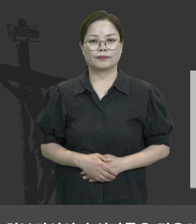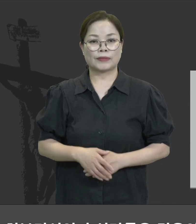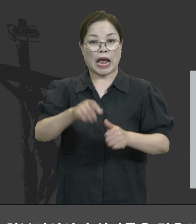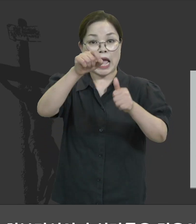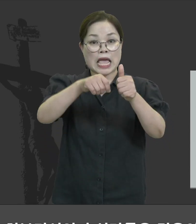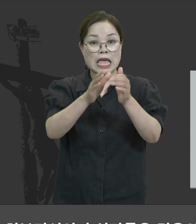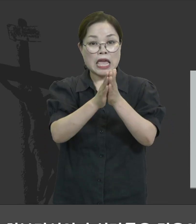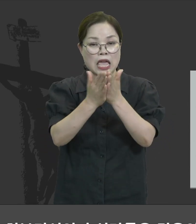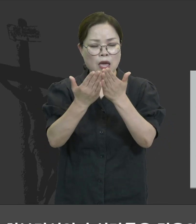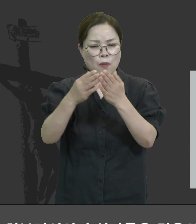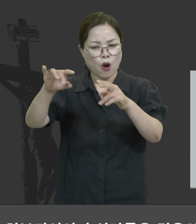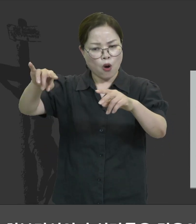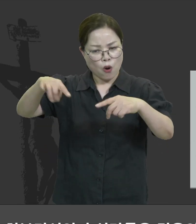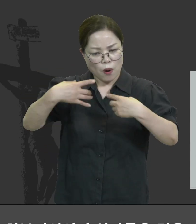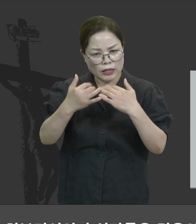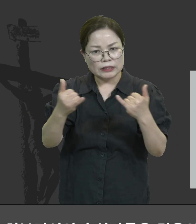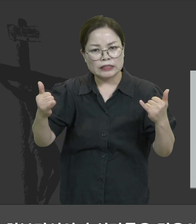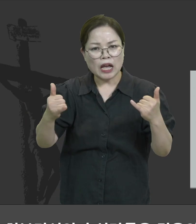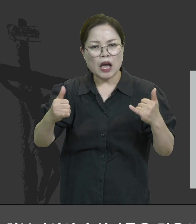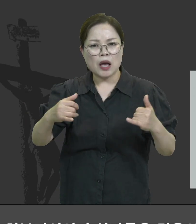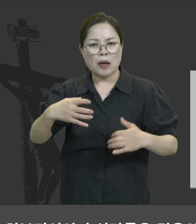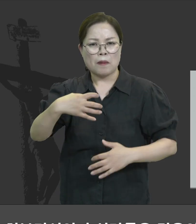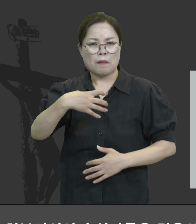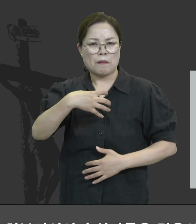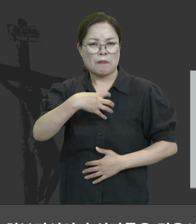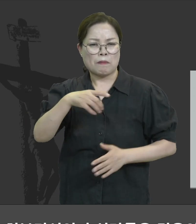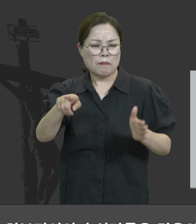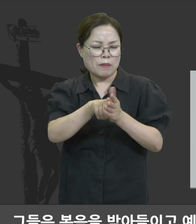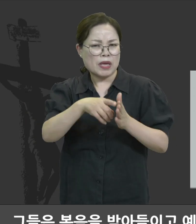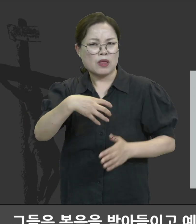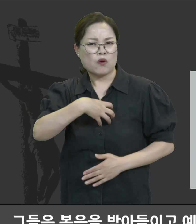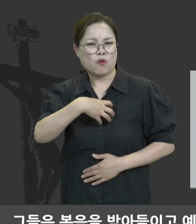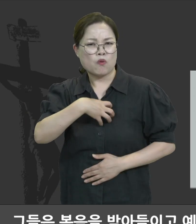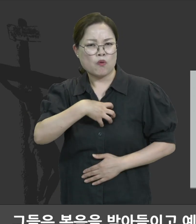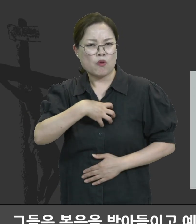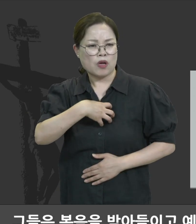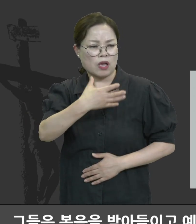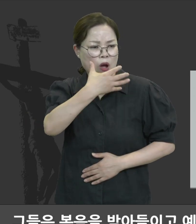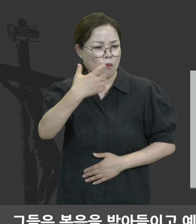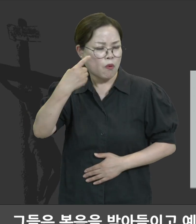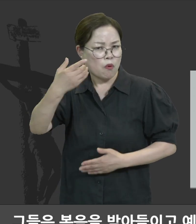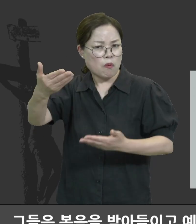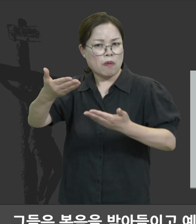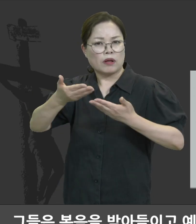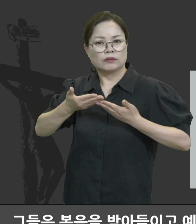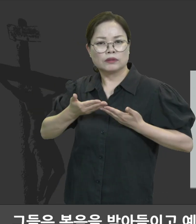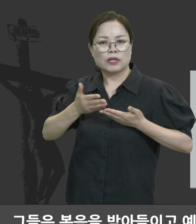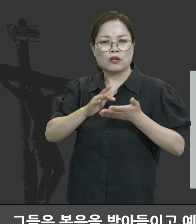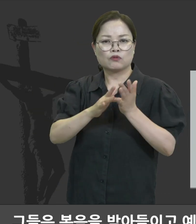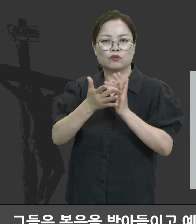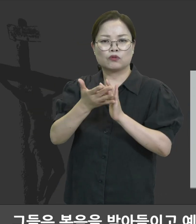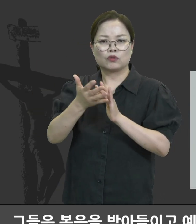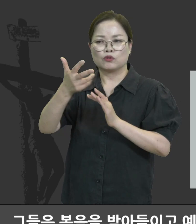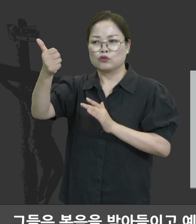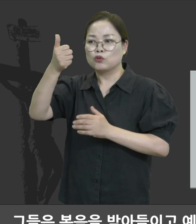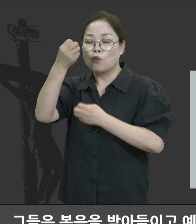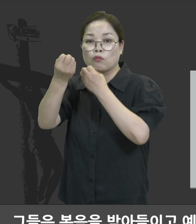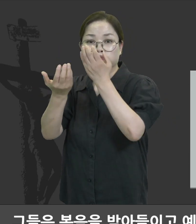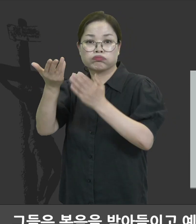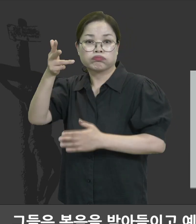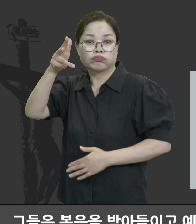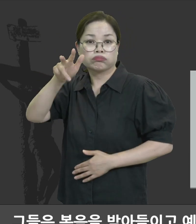히브리서의 수신자들은 믿음의 위기에 처해 있었습니다. 그들은 복음을 받아들이고 예수님을 주로